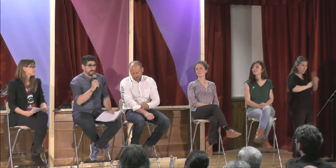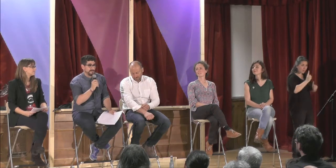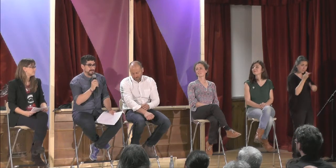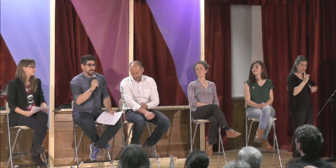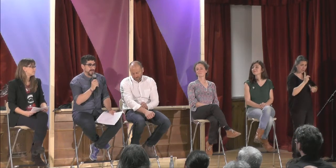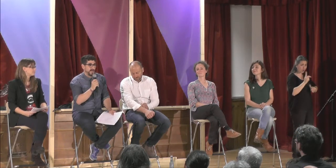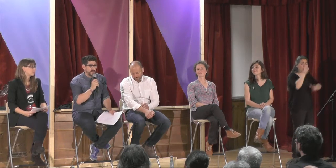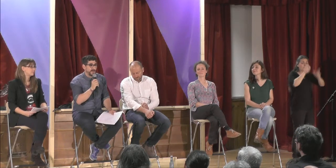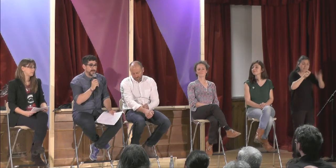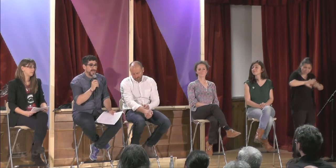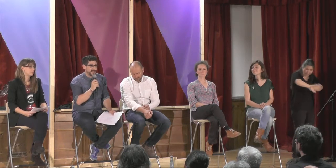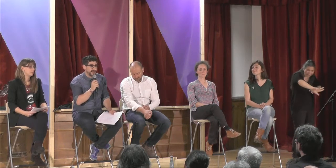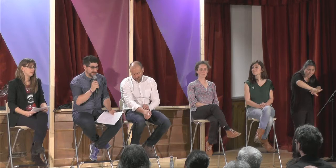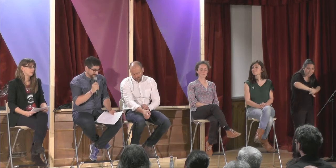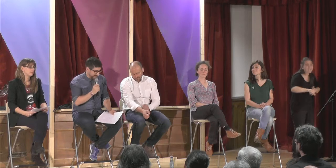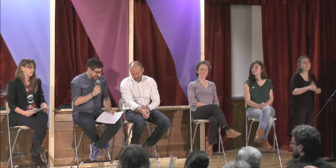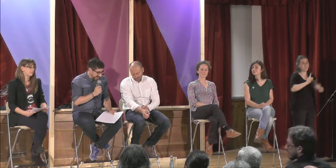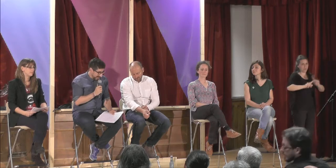ladrós.